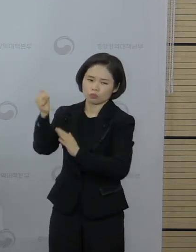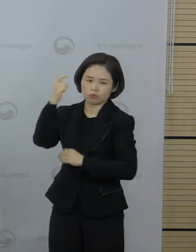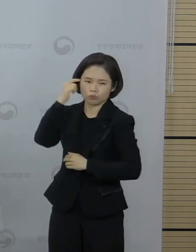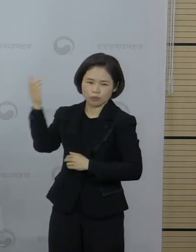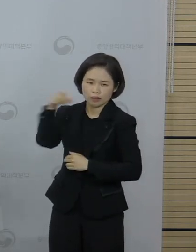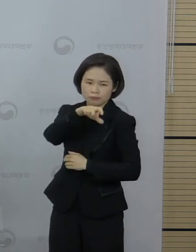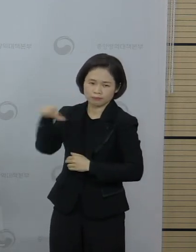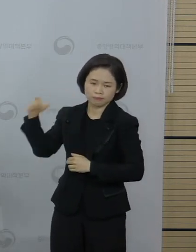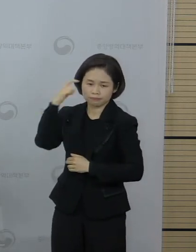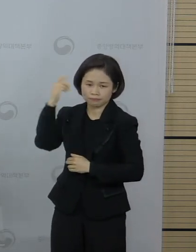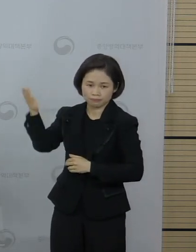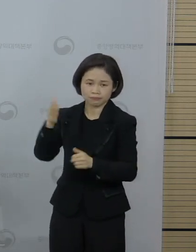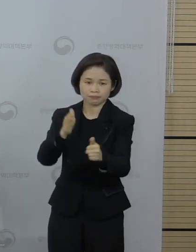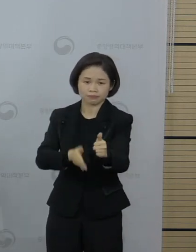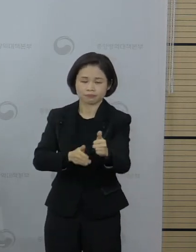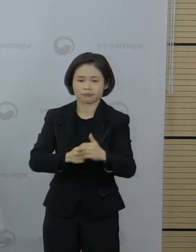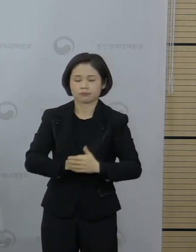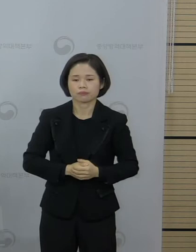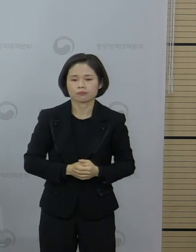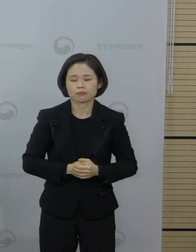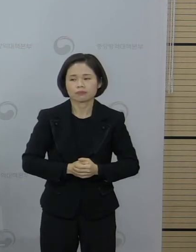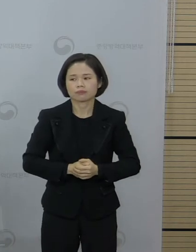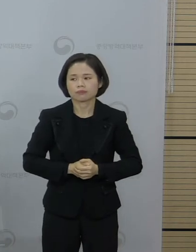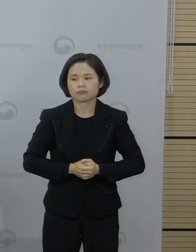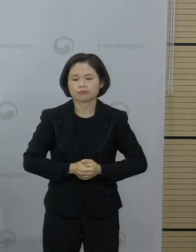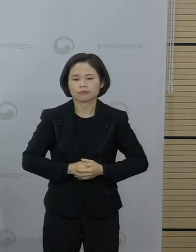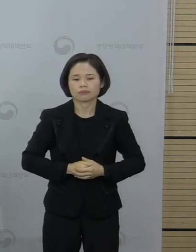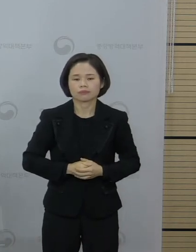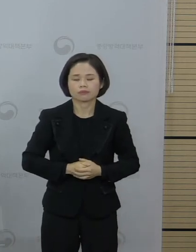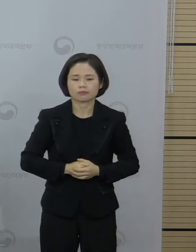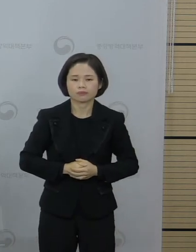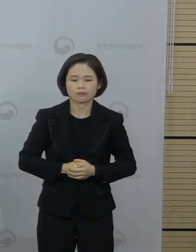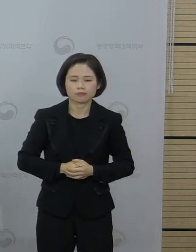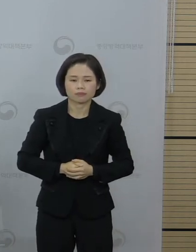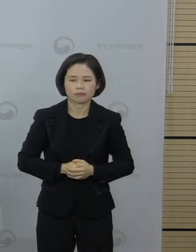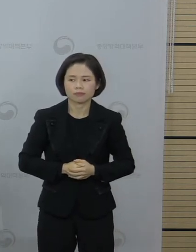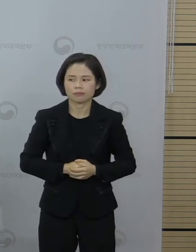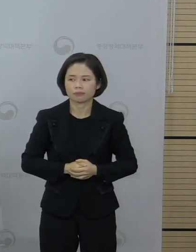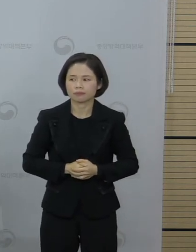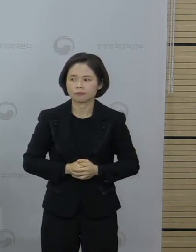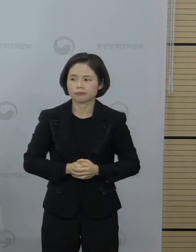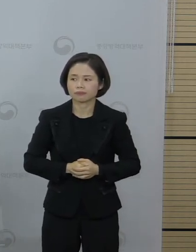먼저 출입 기자단으로부터 받은 사전 질문 먼저 드리겠습니다.